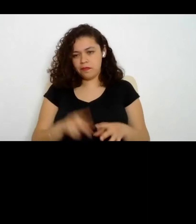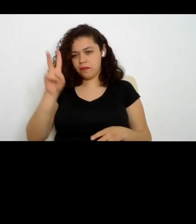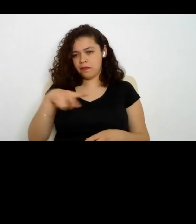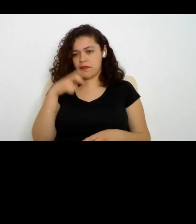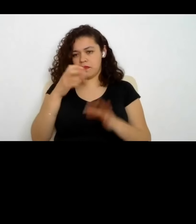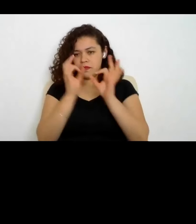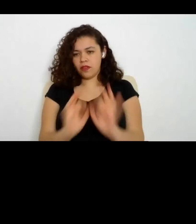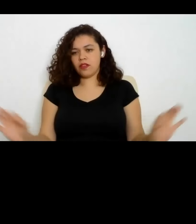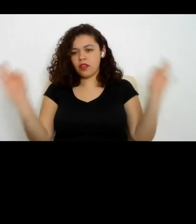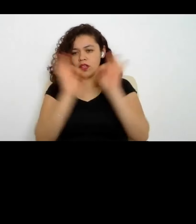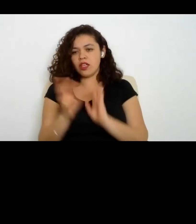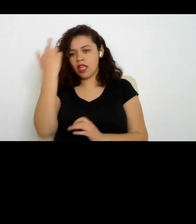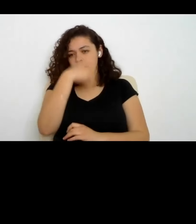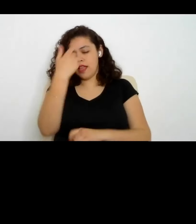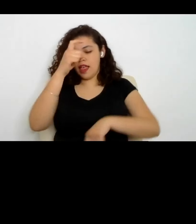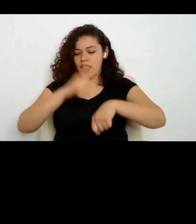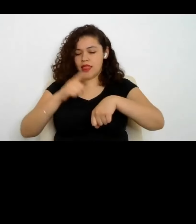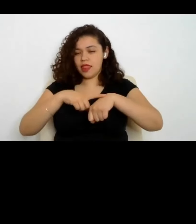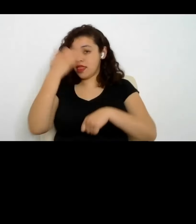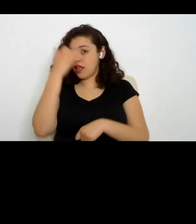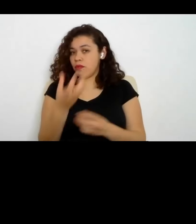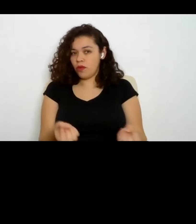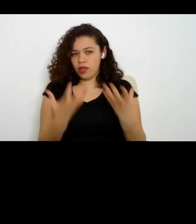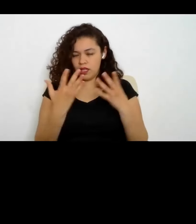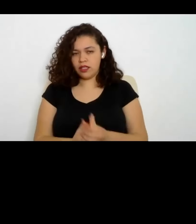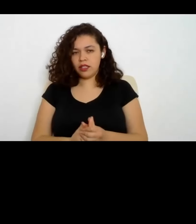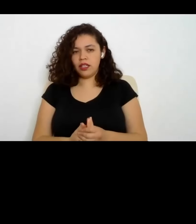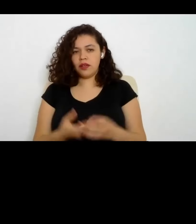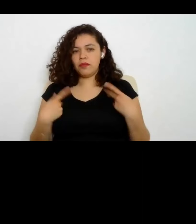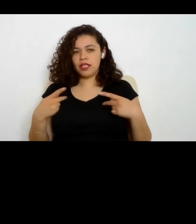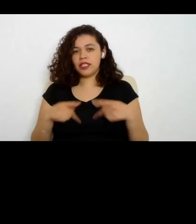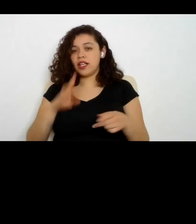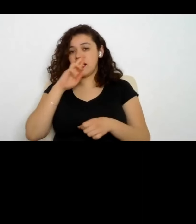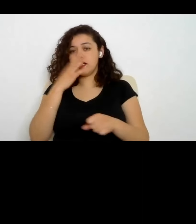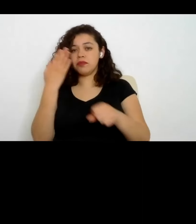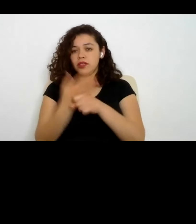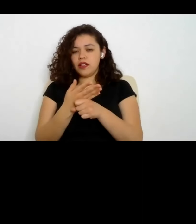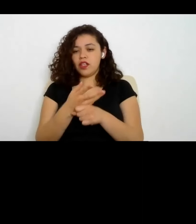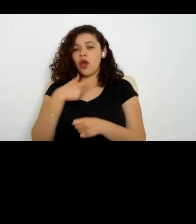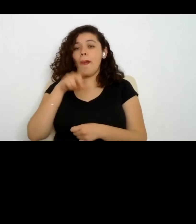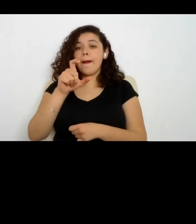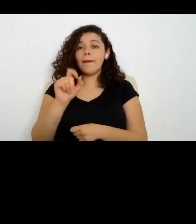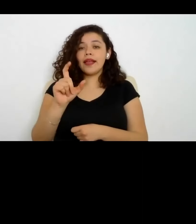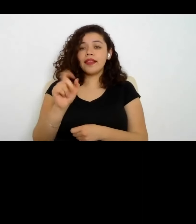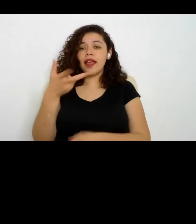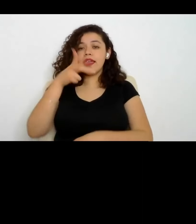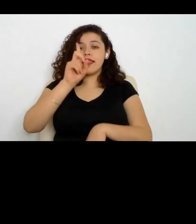en cuenta los tiempos, porque el responsable solamente tiene 20 días hábiles para